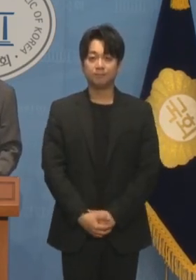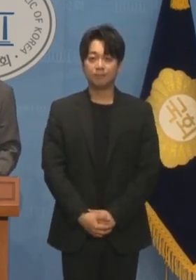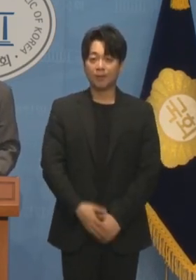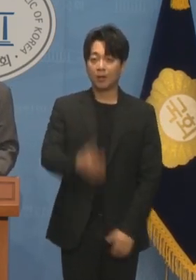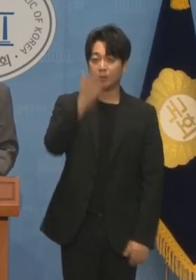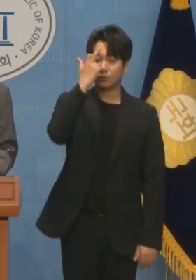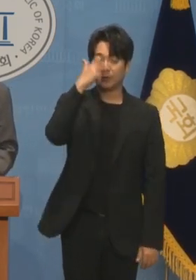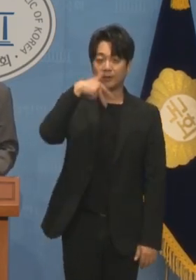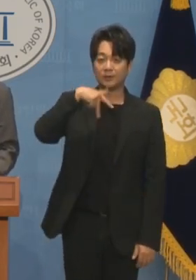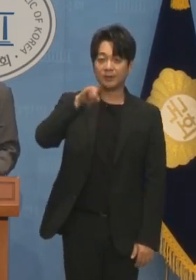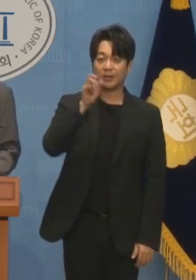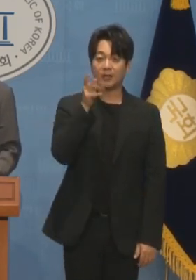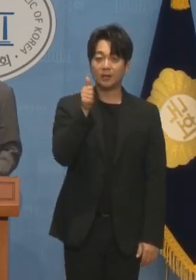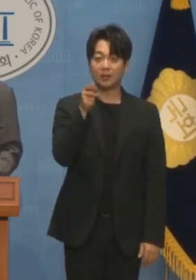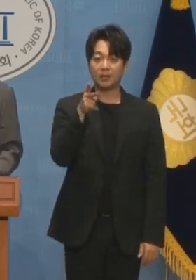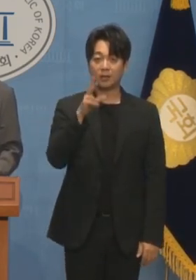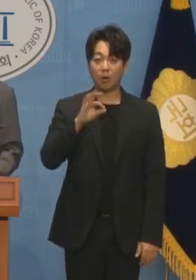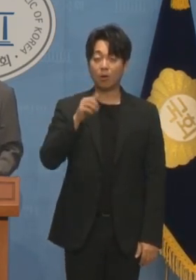최재형 목사님의